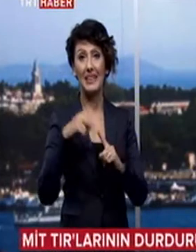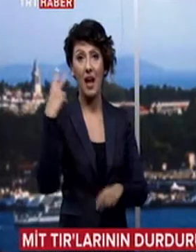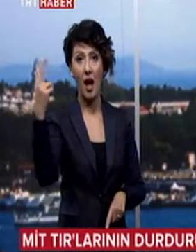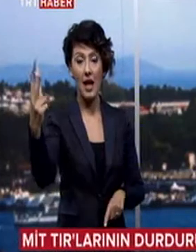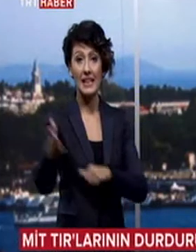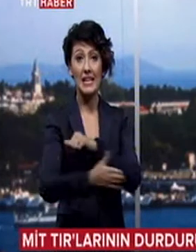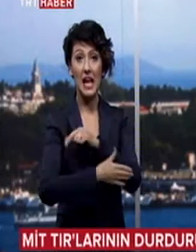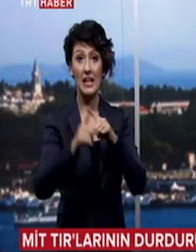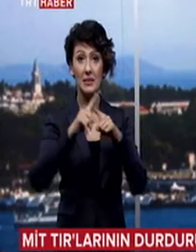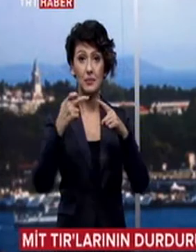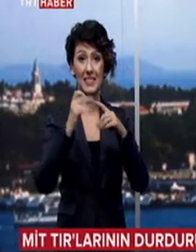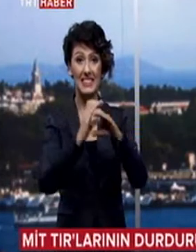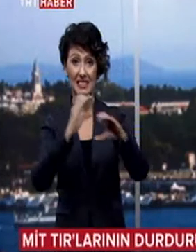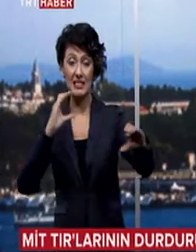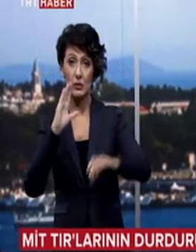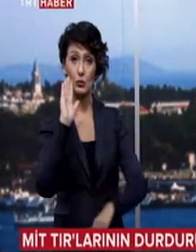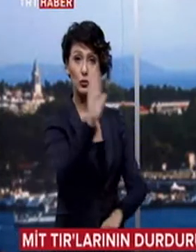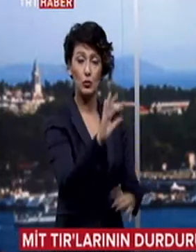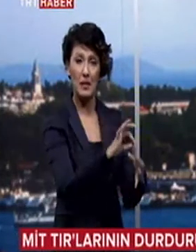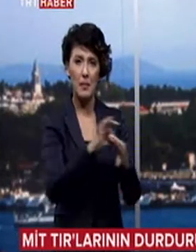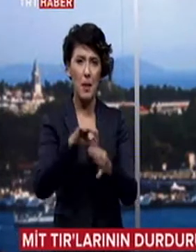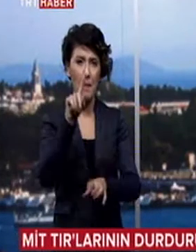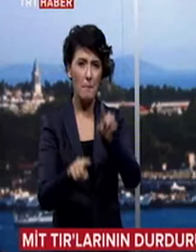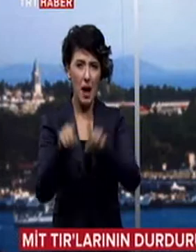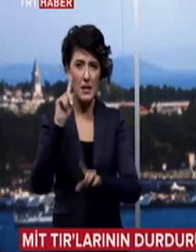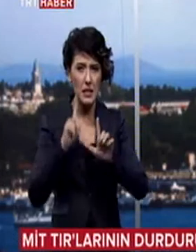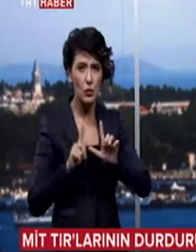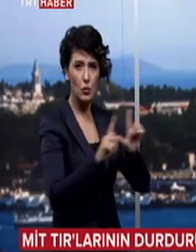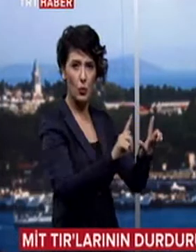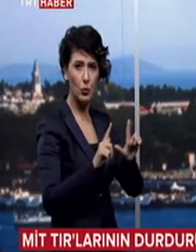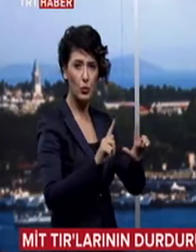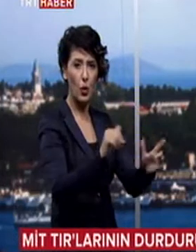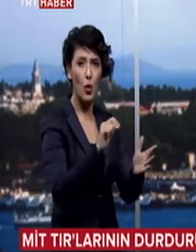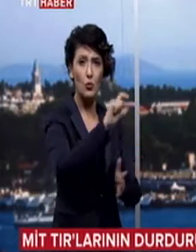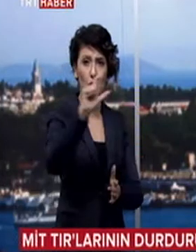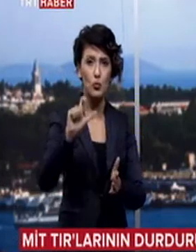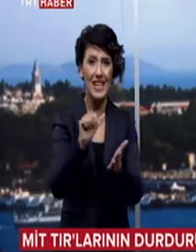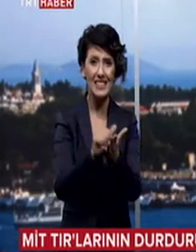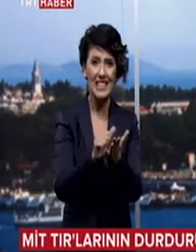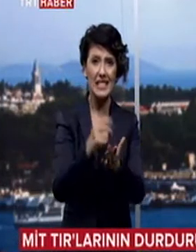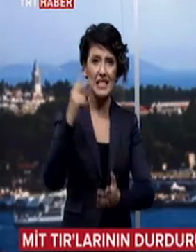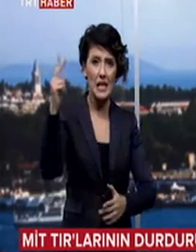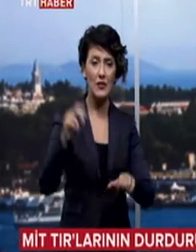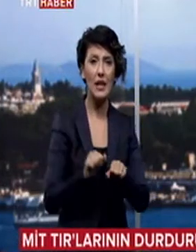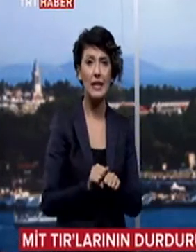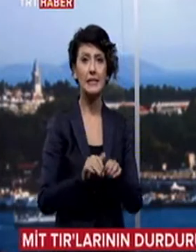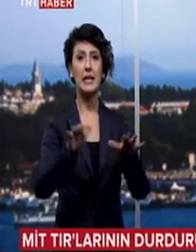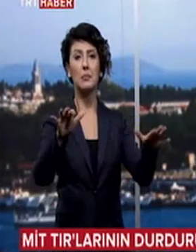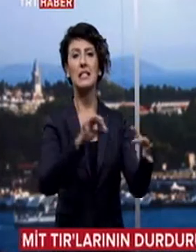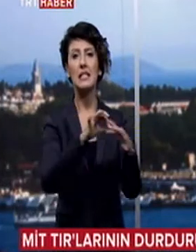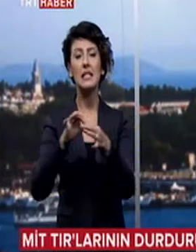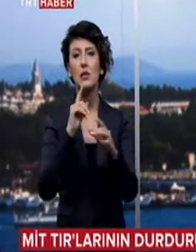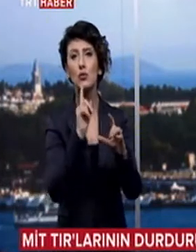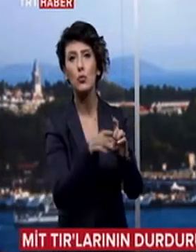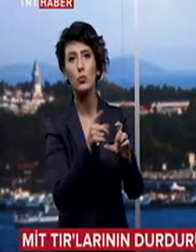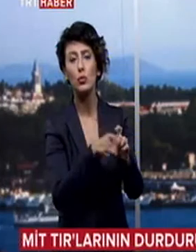MİT'e ait yardım tırlarının durdurulmasıyla ilgili bazı görüntülerin Cumhuriyet Gazetesi tarafından